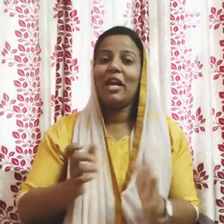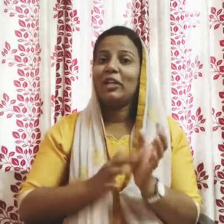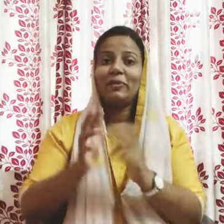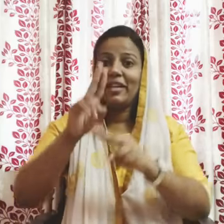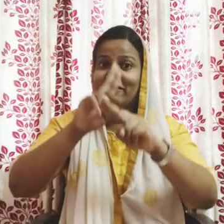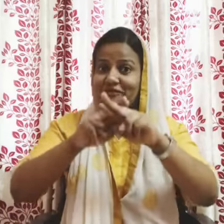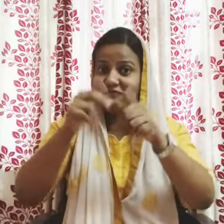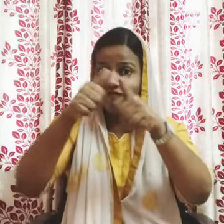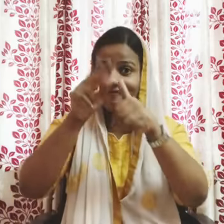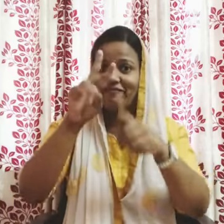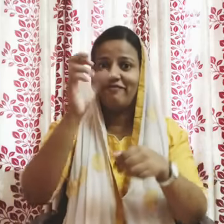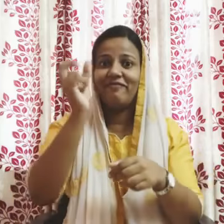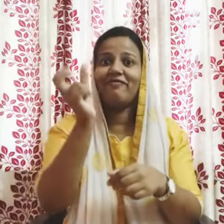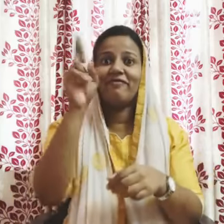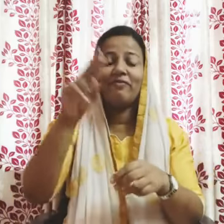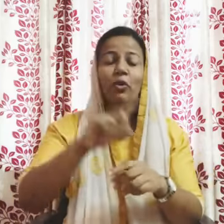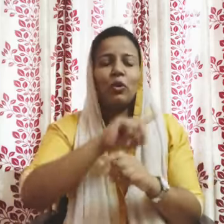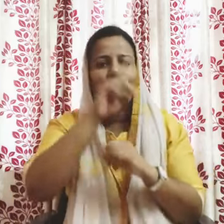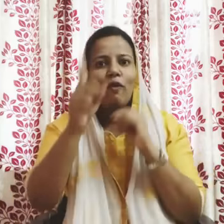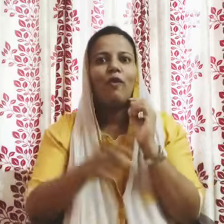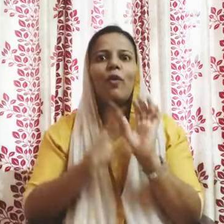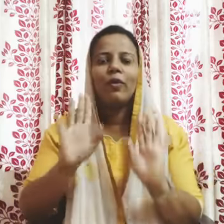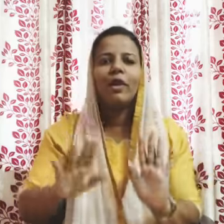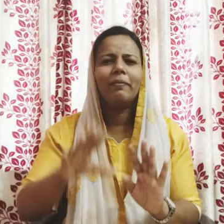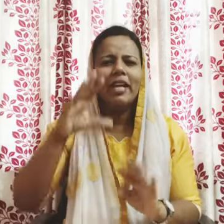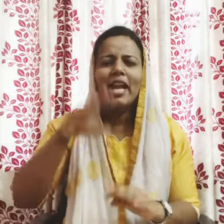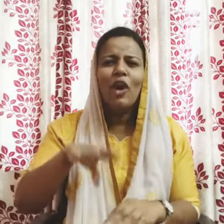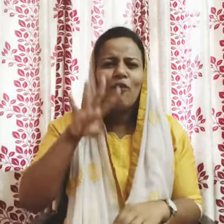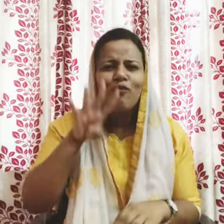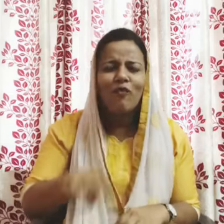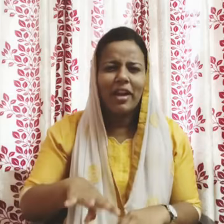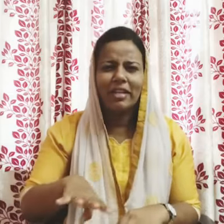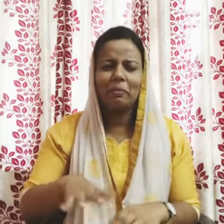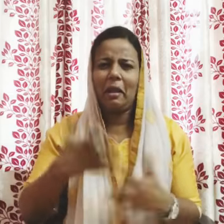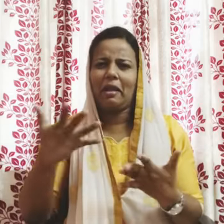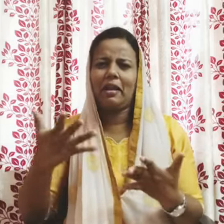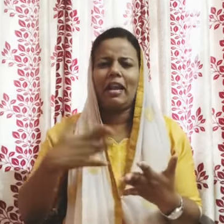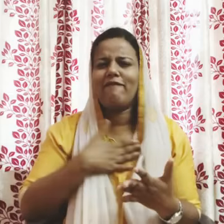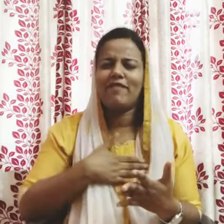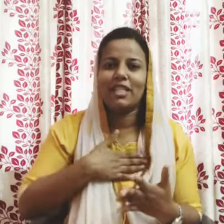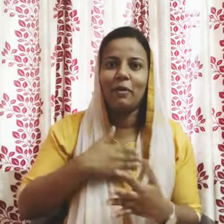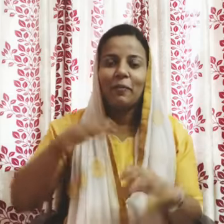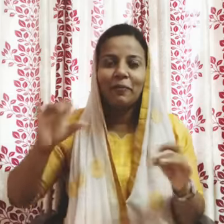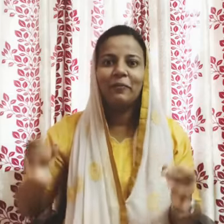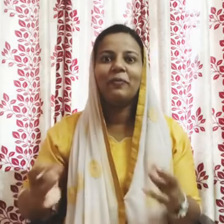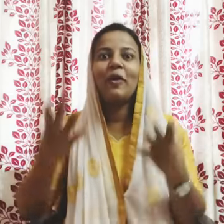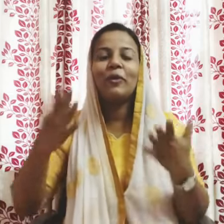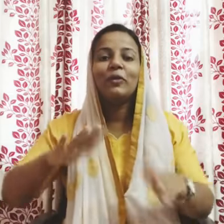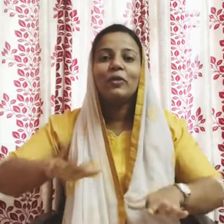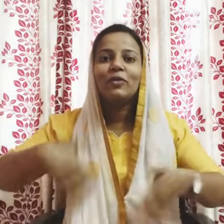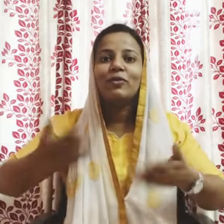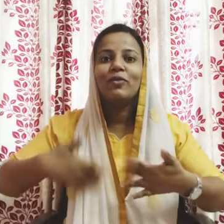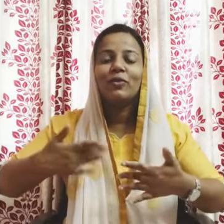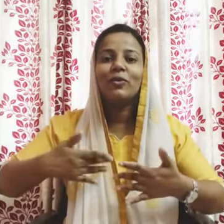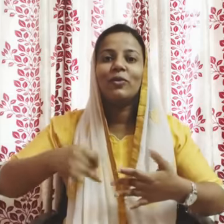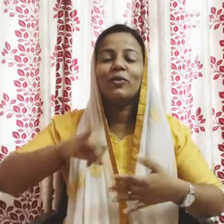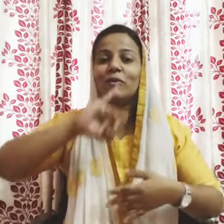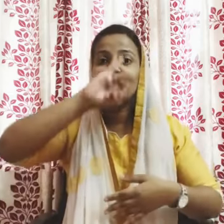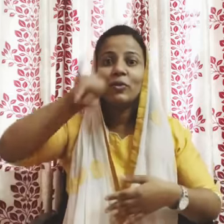അവന്റെ പ്രസാദമോ ജീവപര്യന്തമുള്ളൂ. എന്നിട്ട് പറയാം, സന്ധ്യയെങ്കിൽ കരച്ചിൽ വന്ന് രാപാർക്കും, ഉഷസിലോ ആനന്ദഘോഷം വരും. ജീവിതത്തിൽ